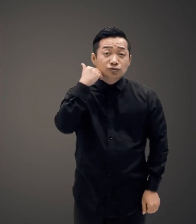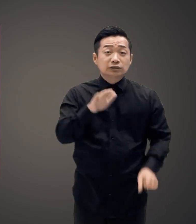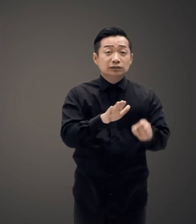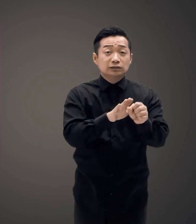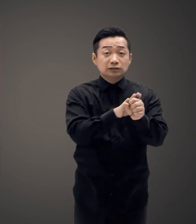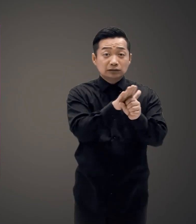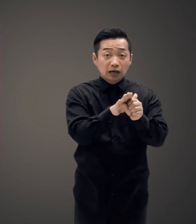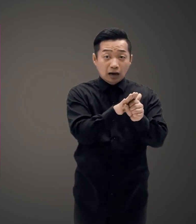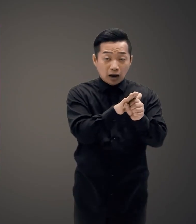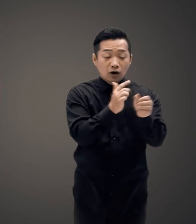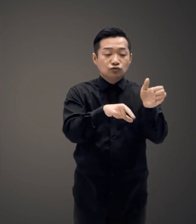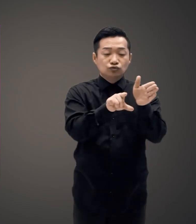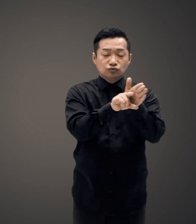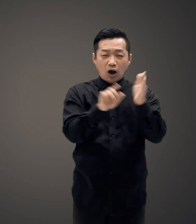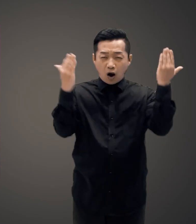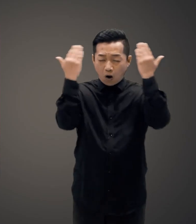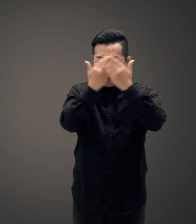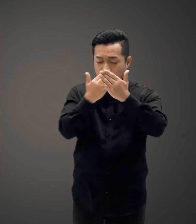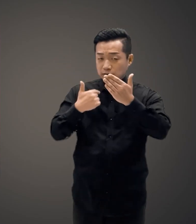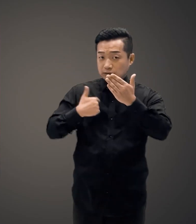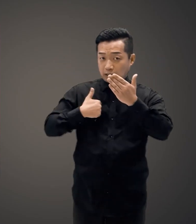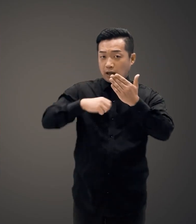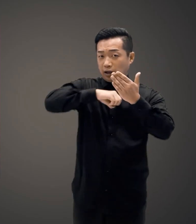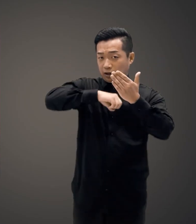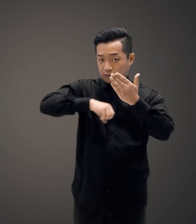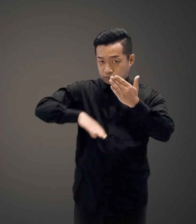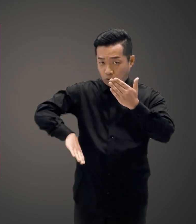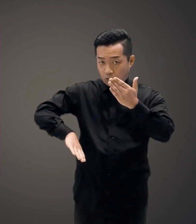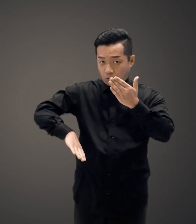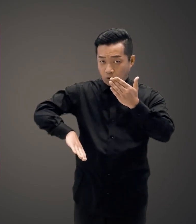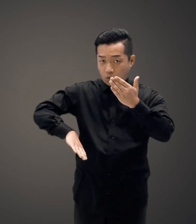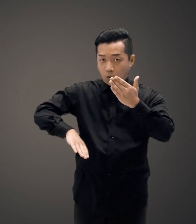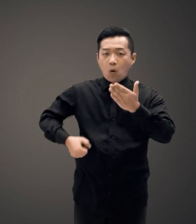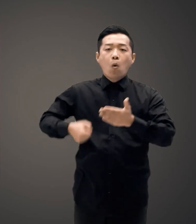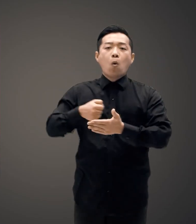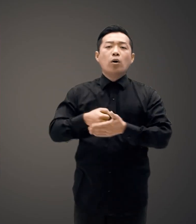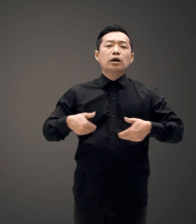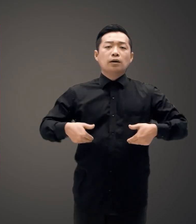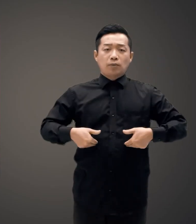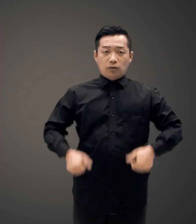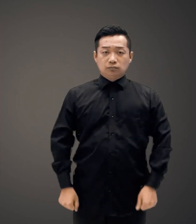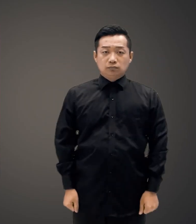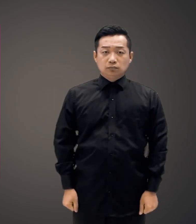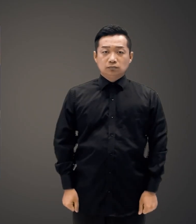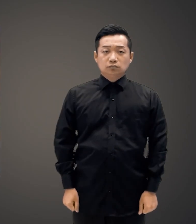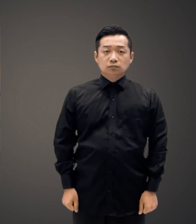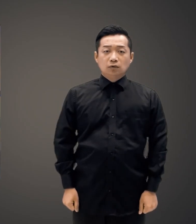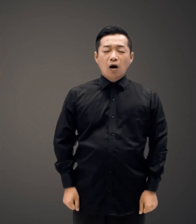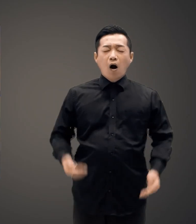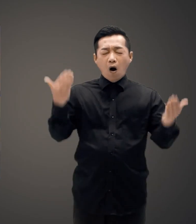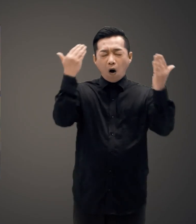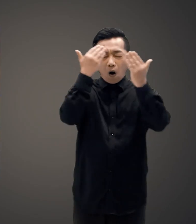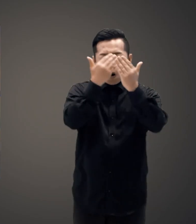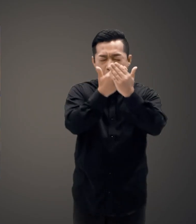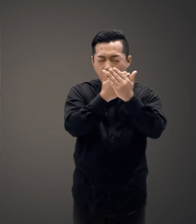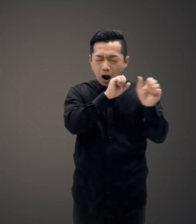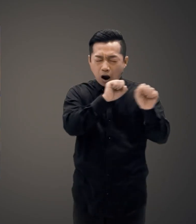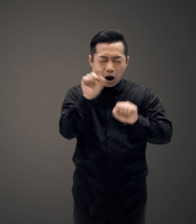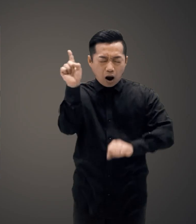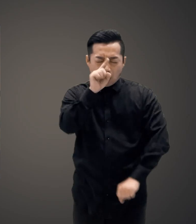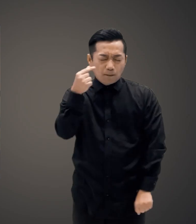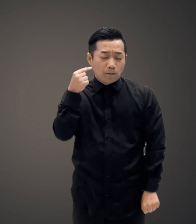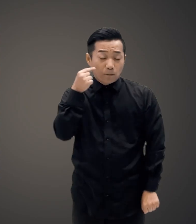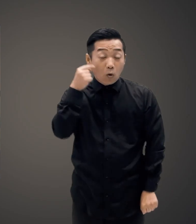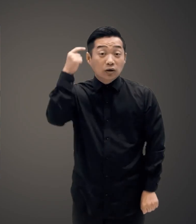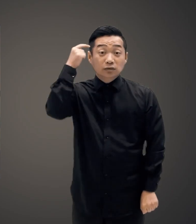누군가를 사랑하기 위해선 어둠 속에 자신을 내버려둘 용기가 필요한 게 아닐까? 너무 어두워서 도무지 아무것도